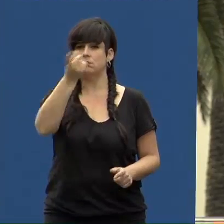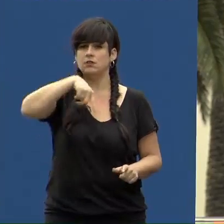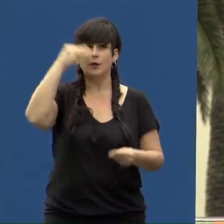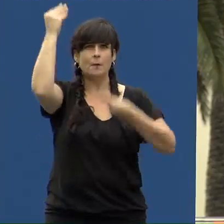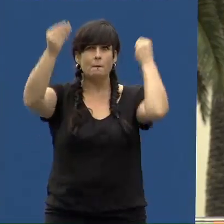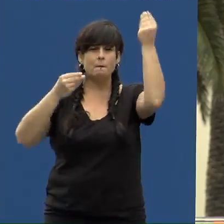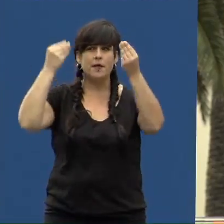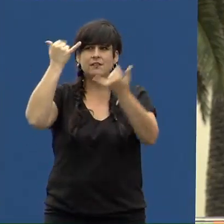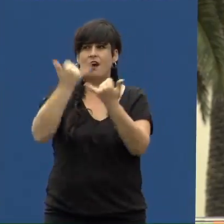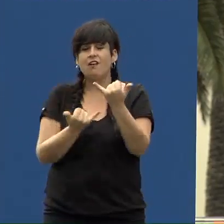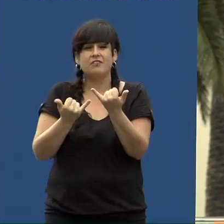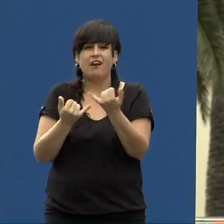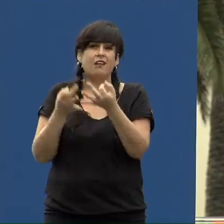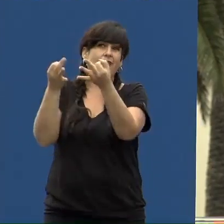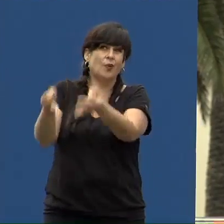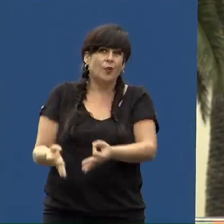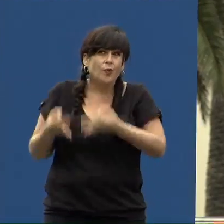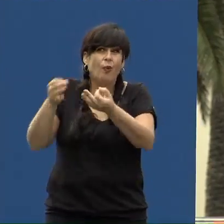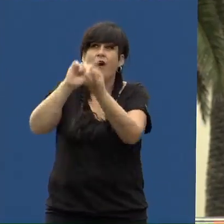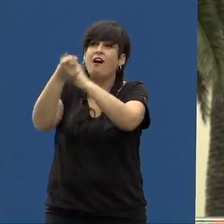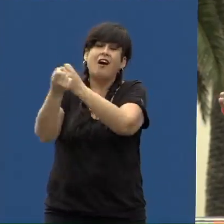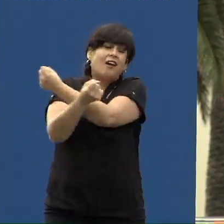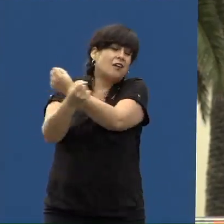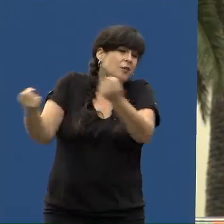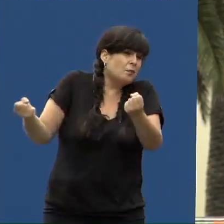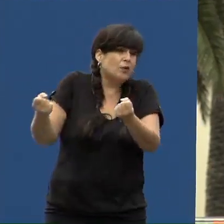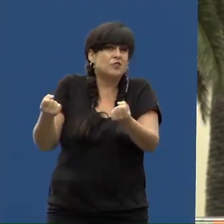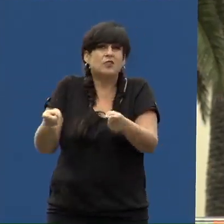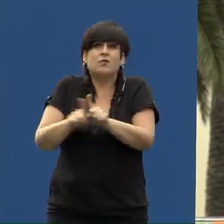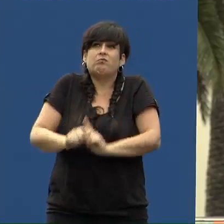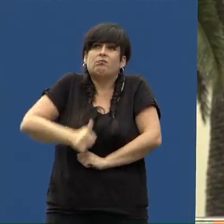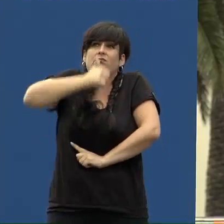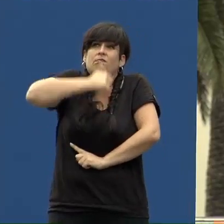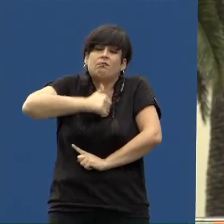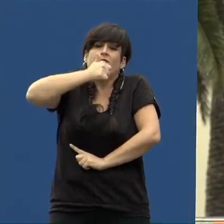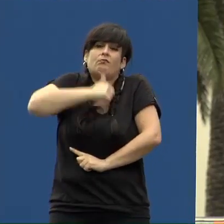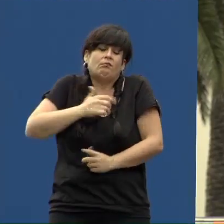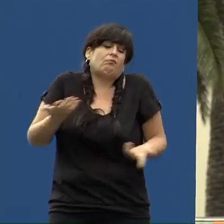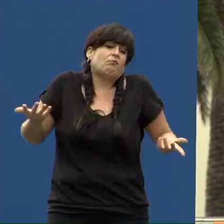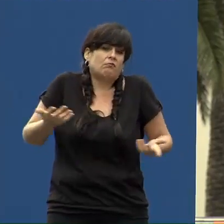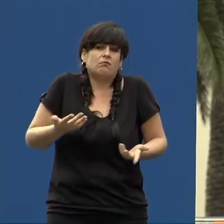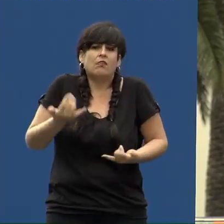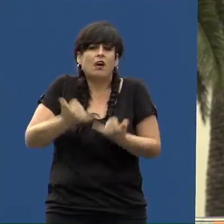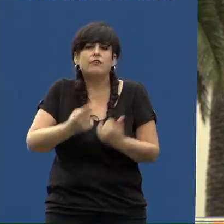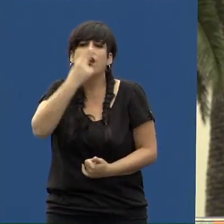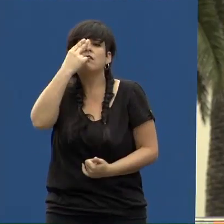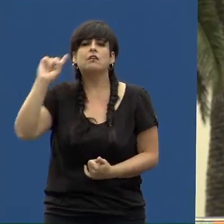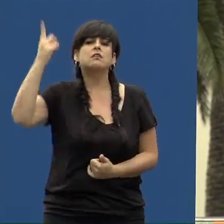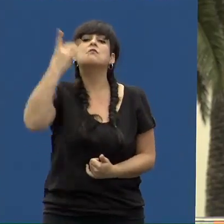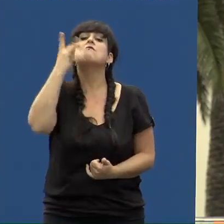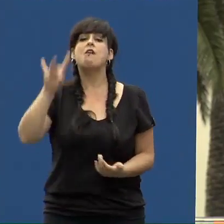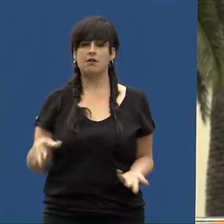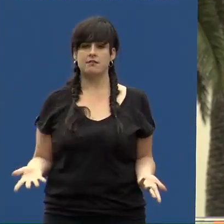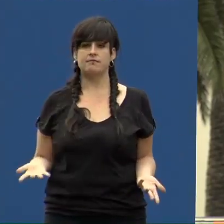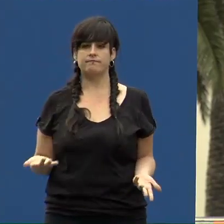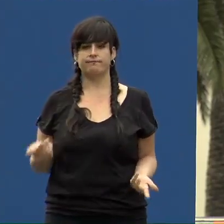ser iguales, nada va a cambiar y por lo tanto, malo por conocido, ya teníamos el de antes? ¿A quién le interesa? A los